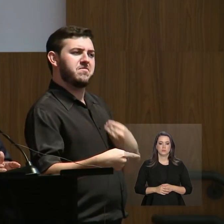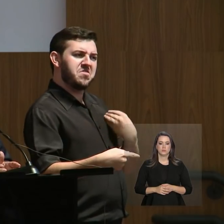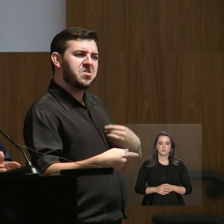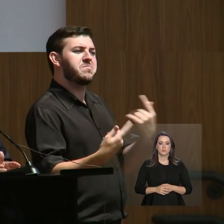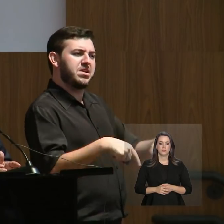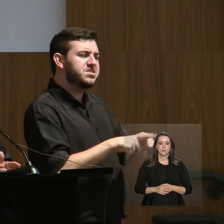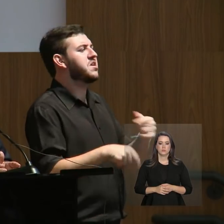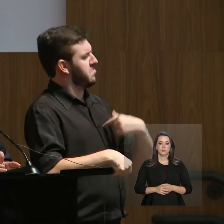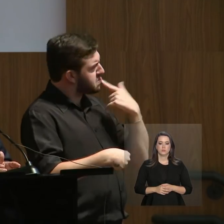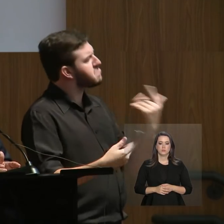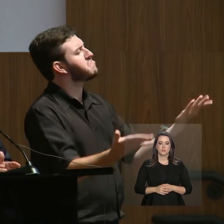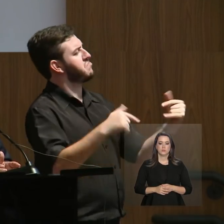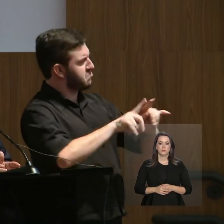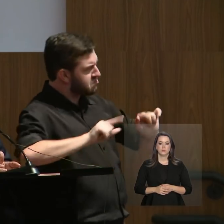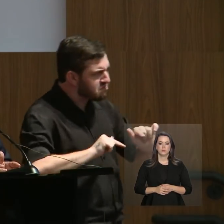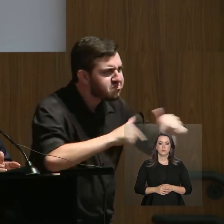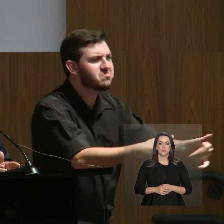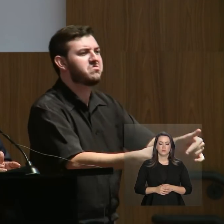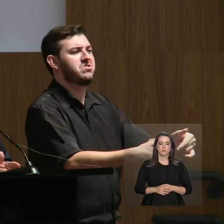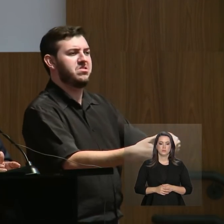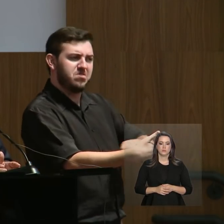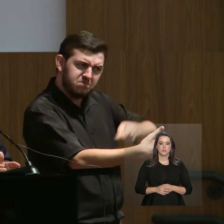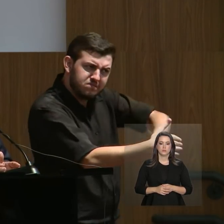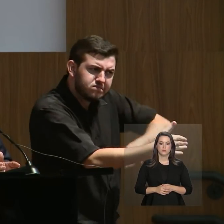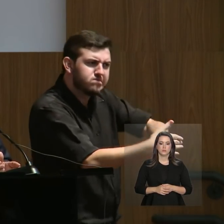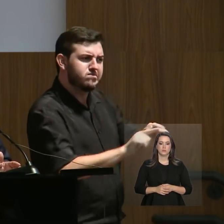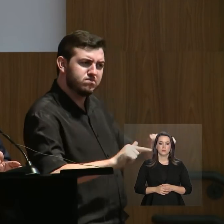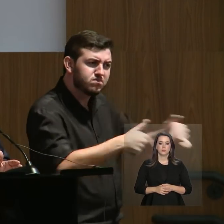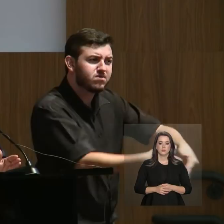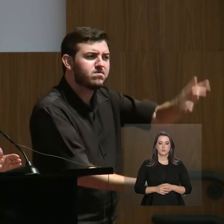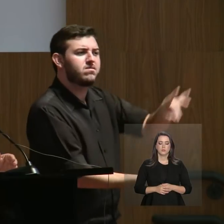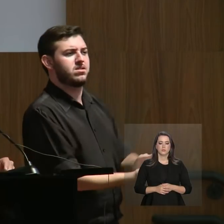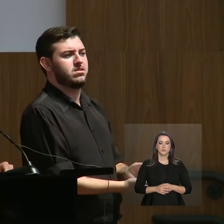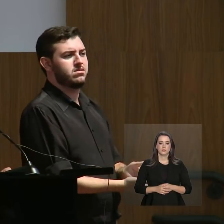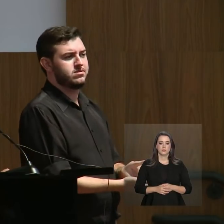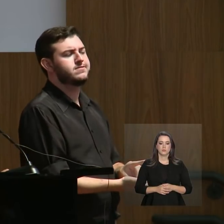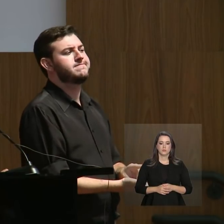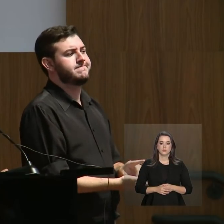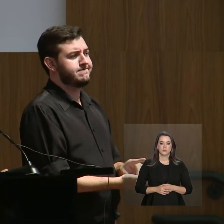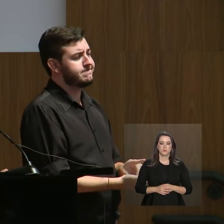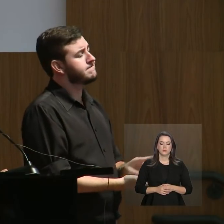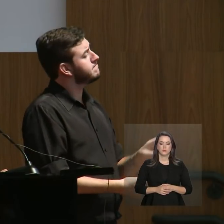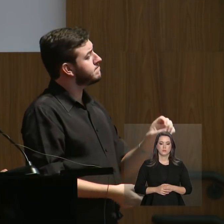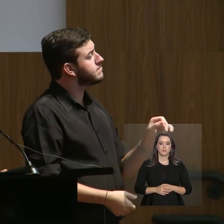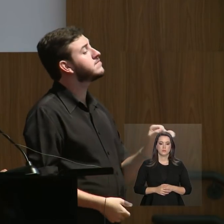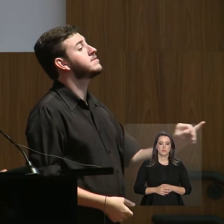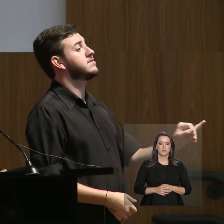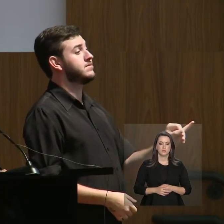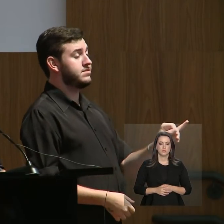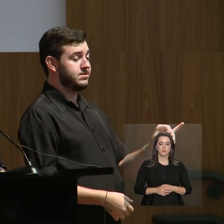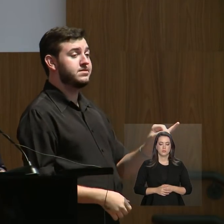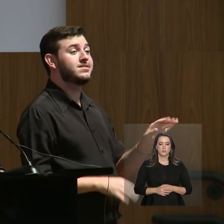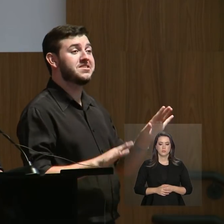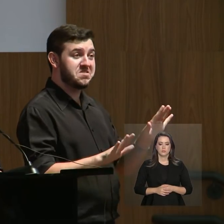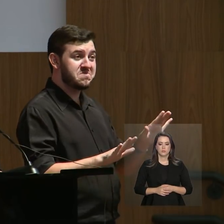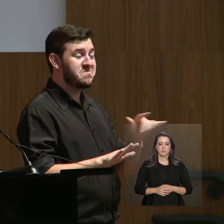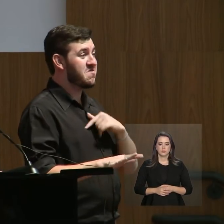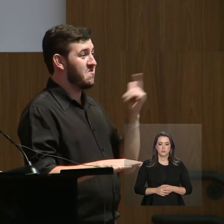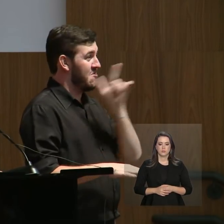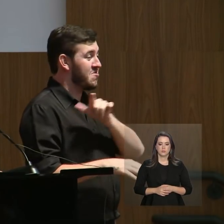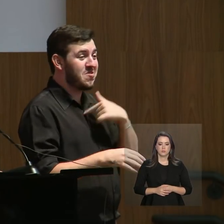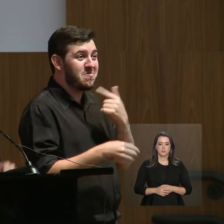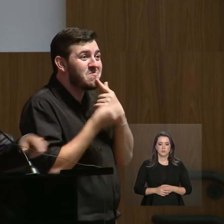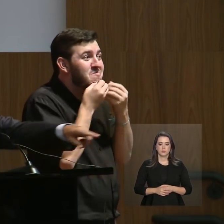desafio a ser enfrentado. Se for bem sucedido esse